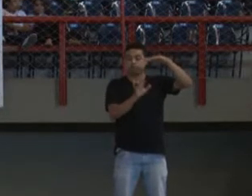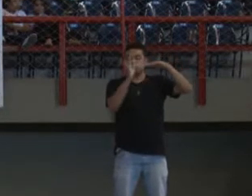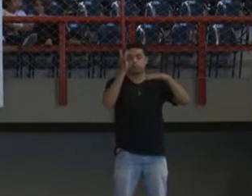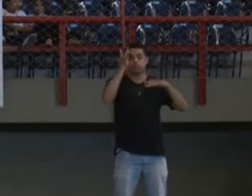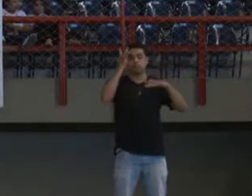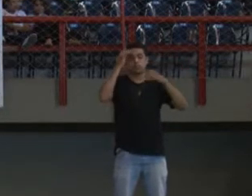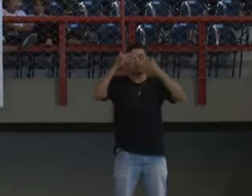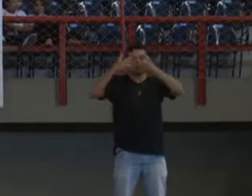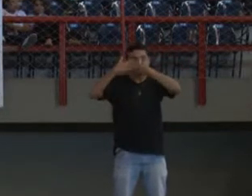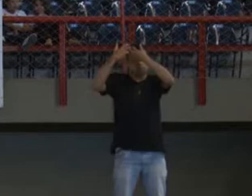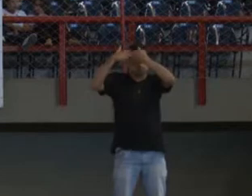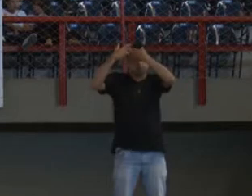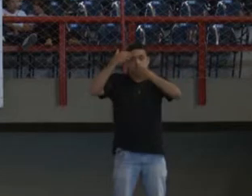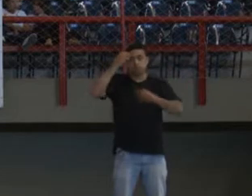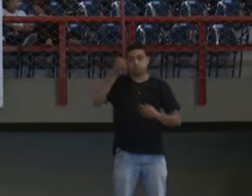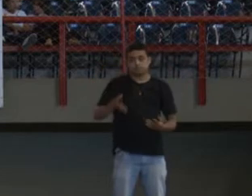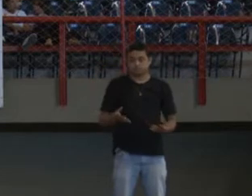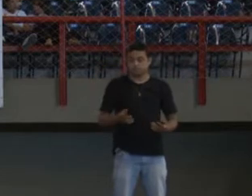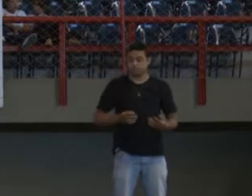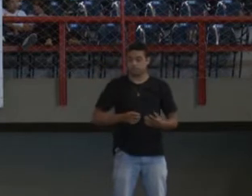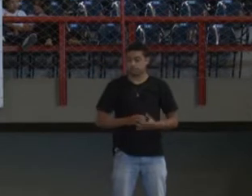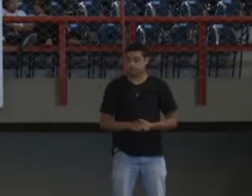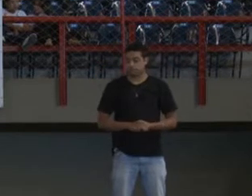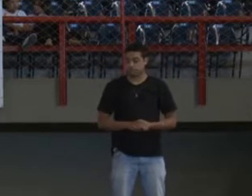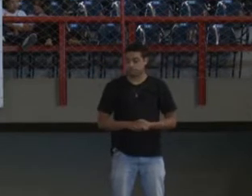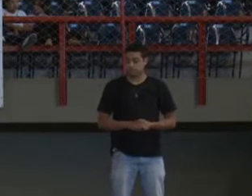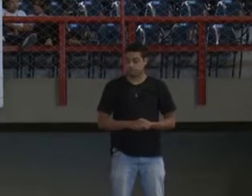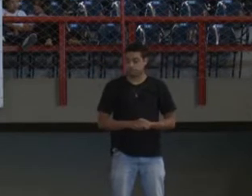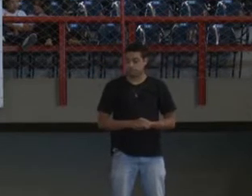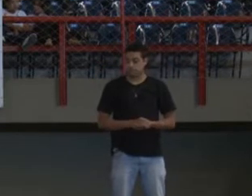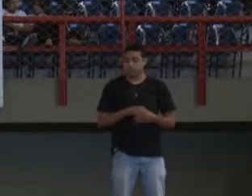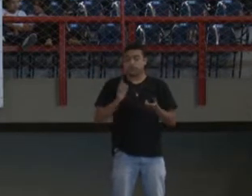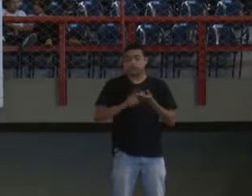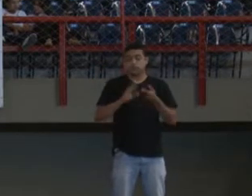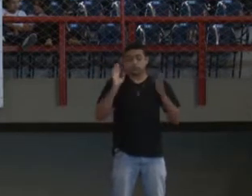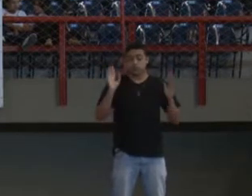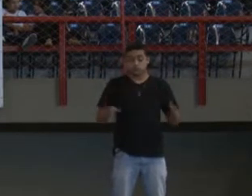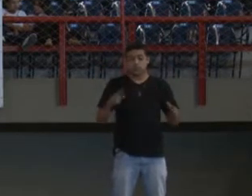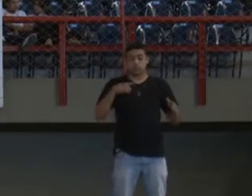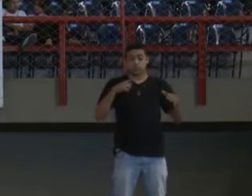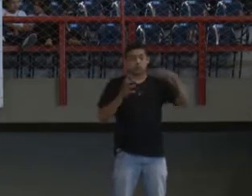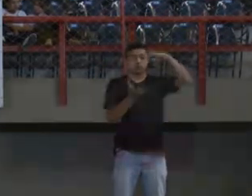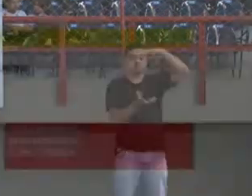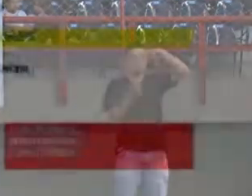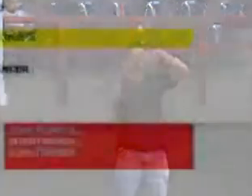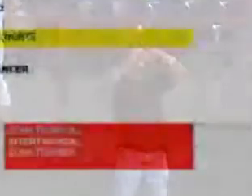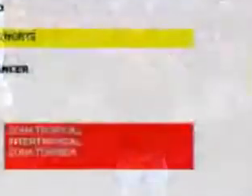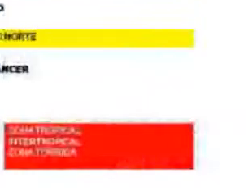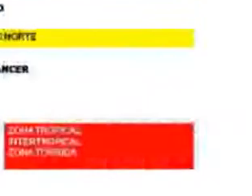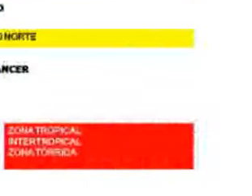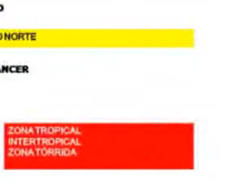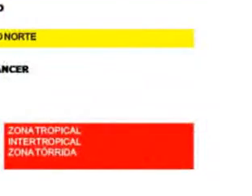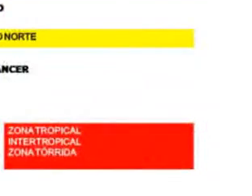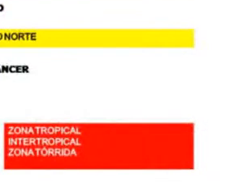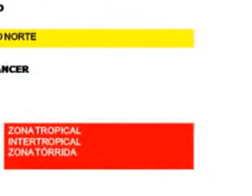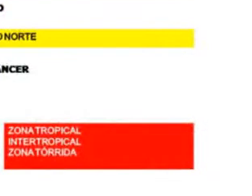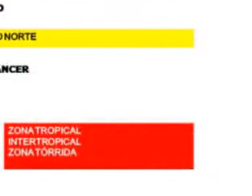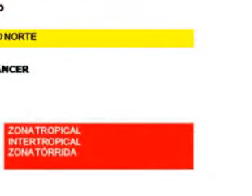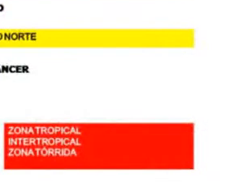Tranquilo? Beleza? Beleza? Nas áreas azuis aí do desenho, são as zonas